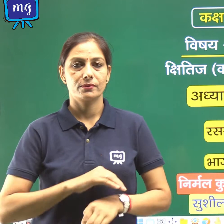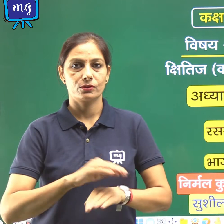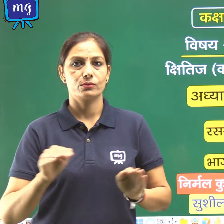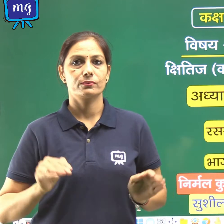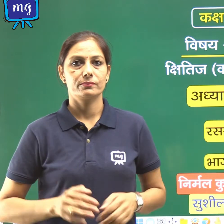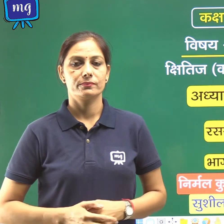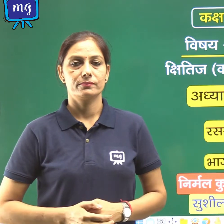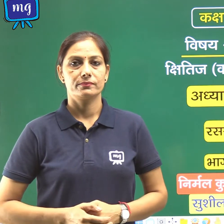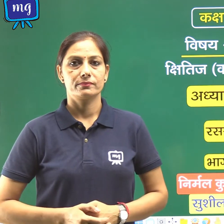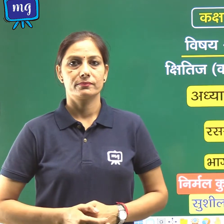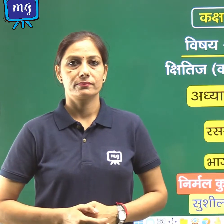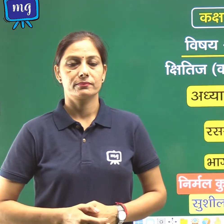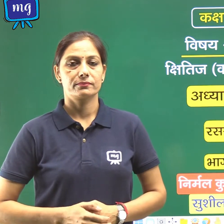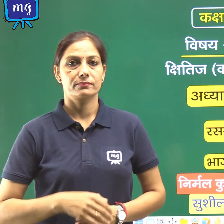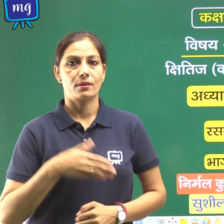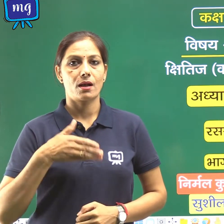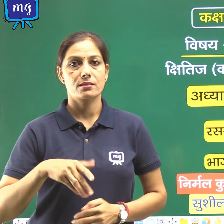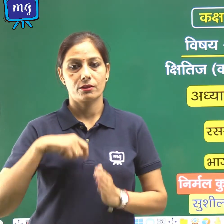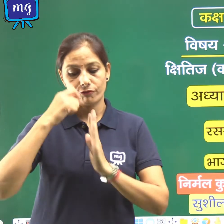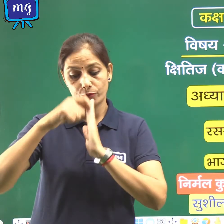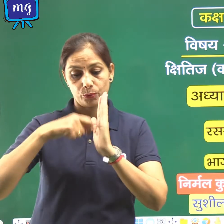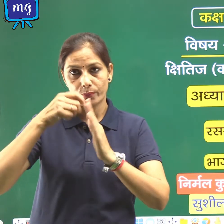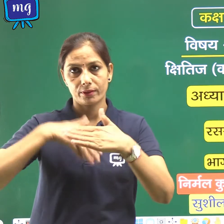बच्चों, आज के वीडियो में